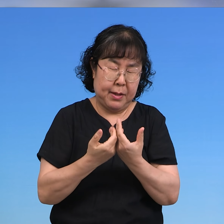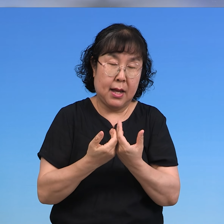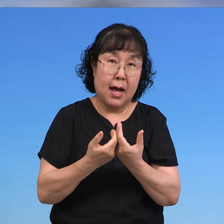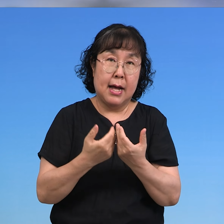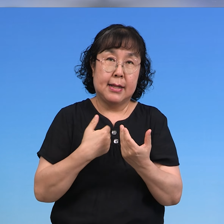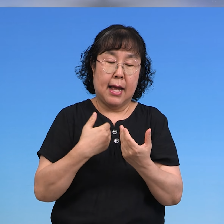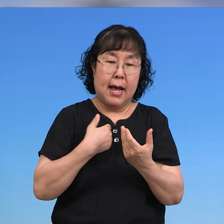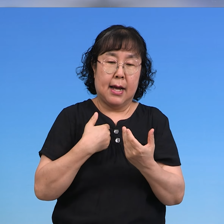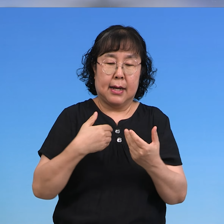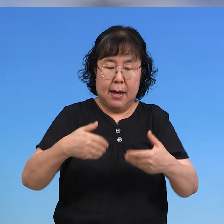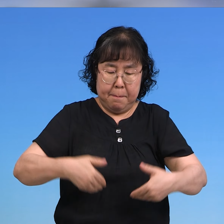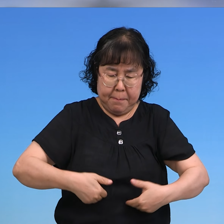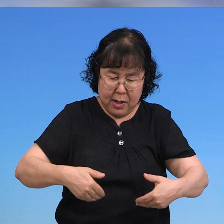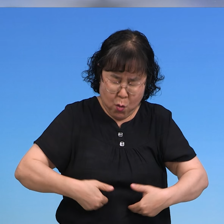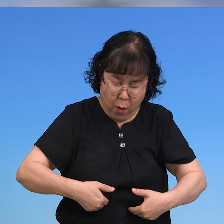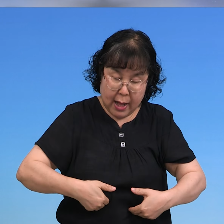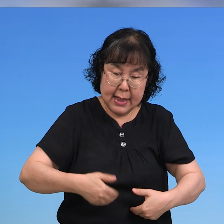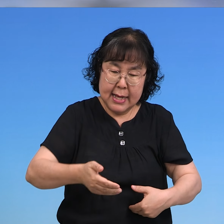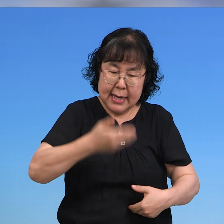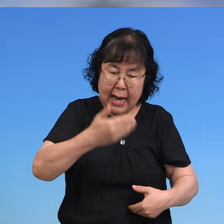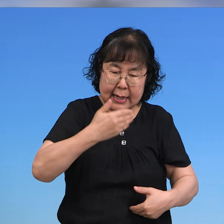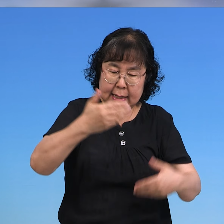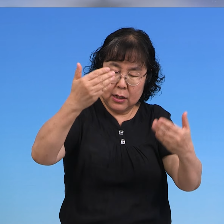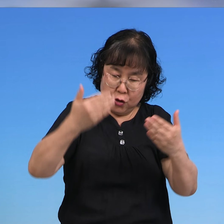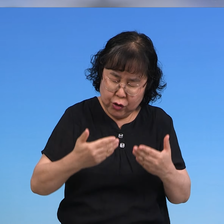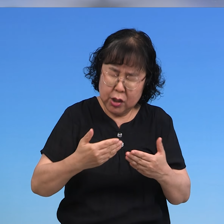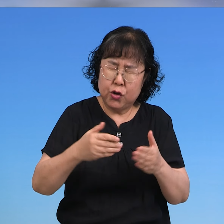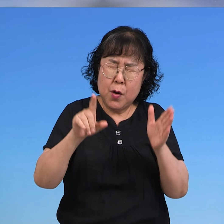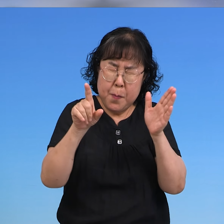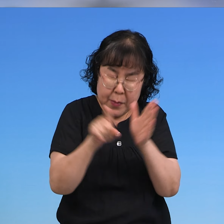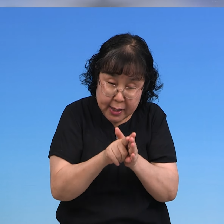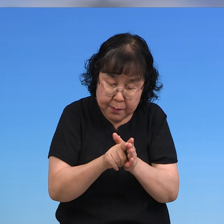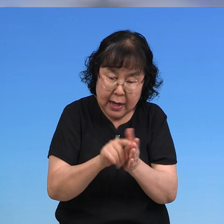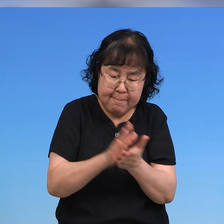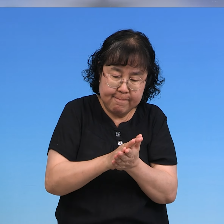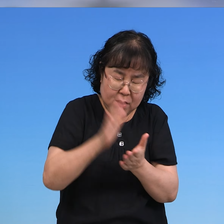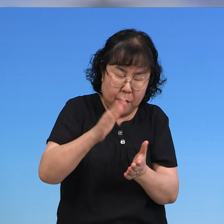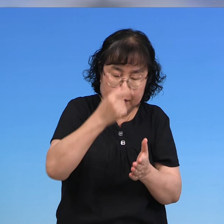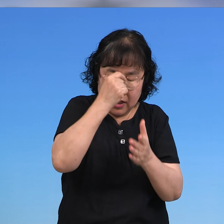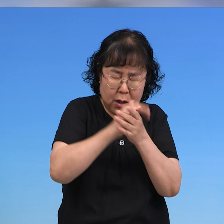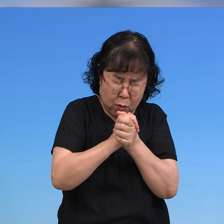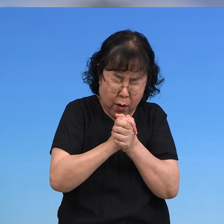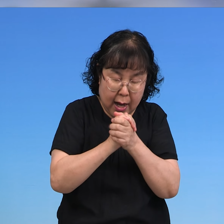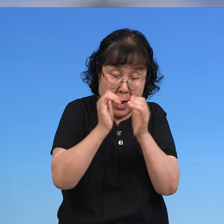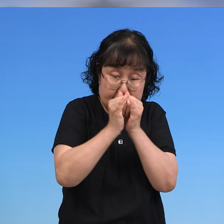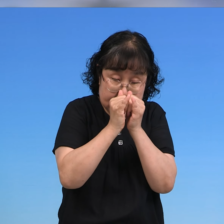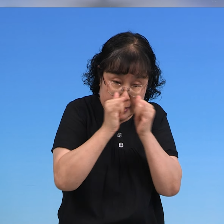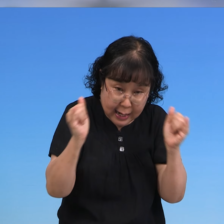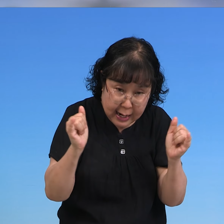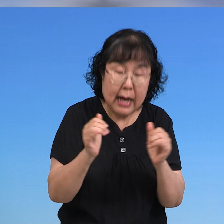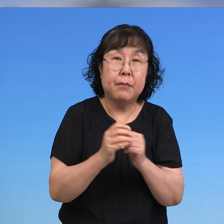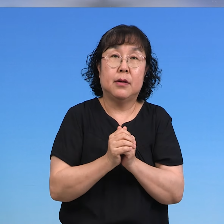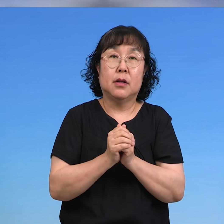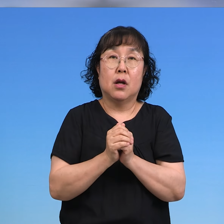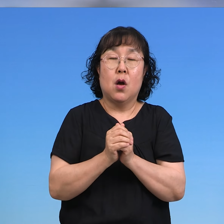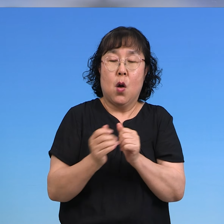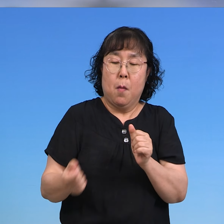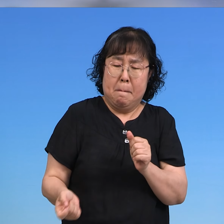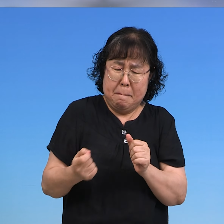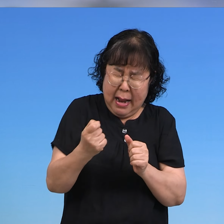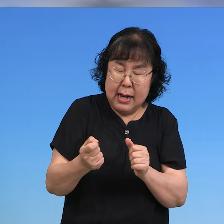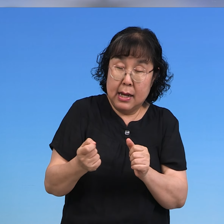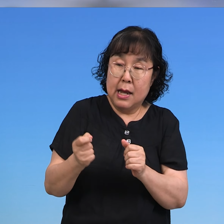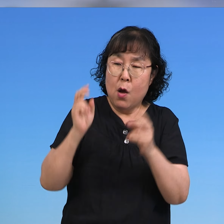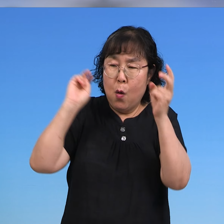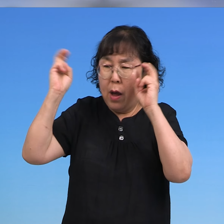오늘 일용할 양식을 주시기 원합니다. 일용할 양식을 주실 줄 믿습니다. 뜨겁게 기도한 사람은요 집에 가서 옷도 집에 가지도 안 하고